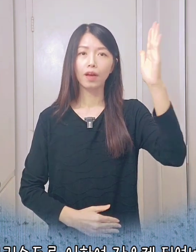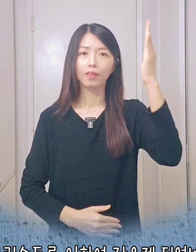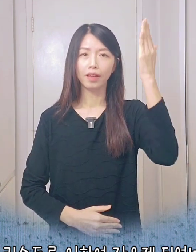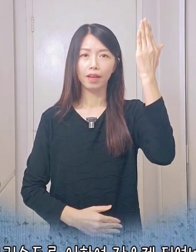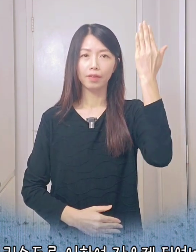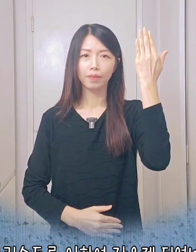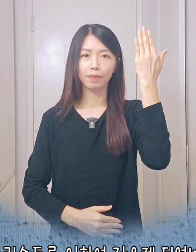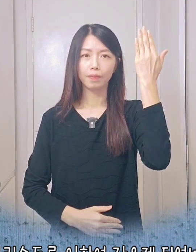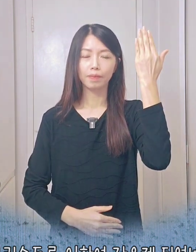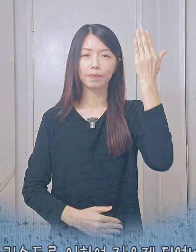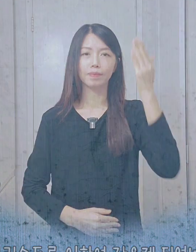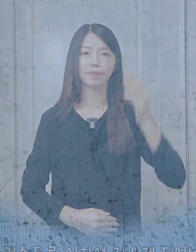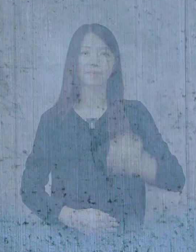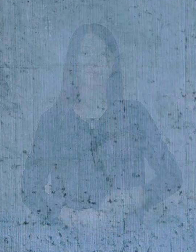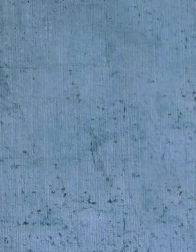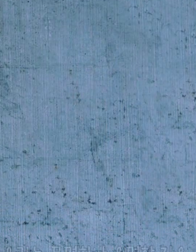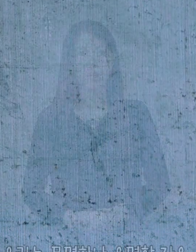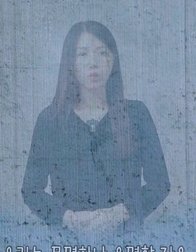되었네.